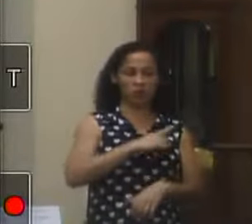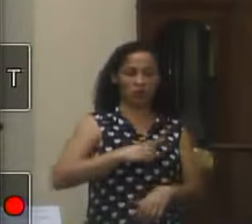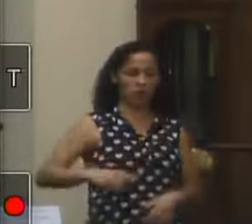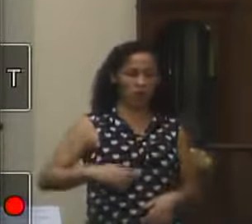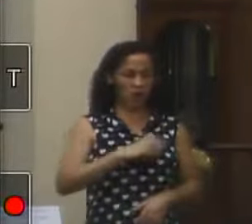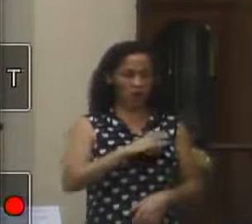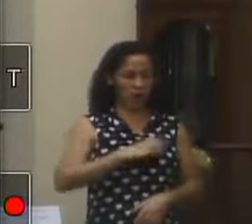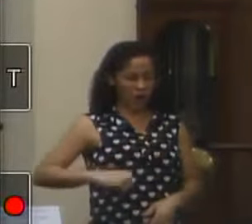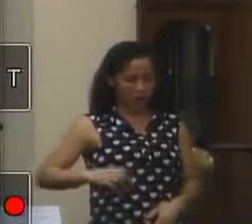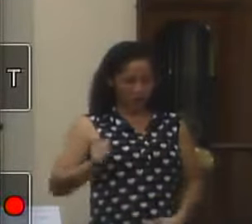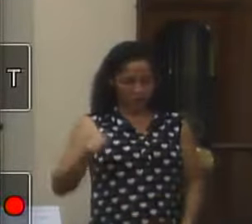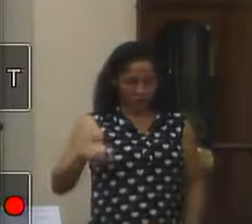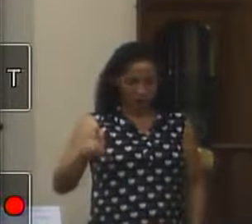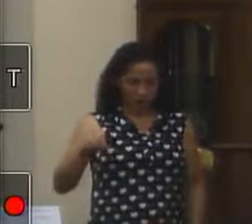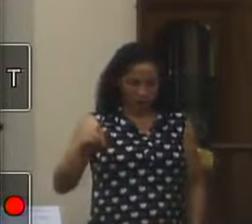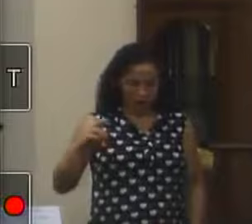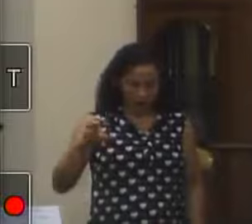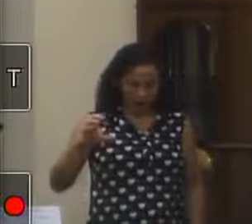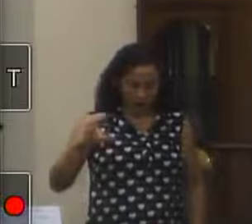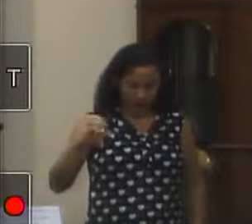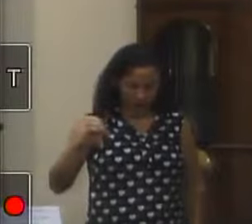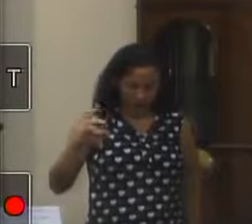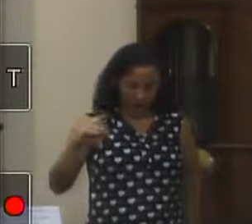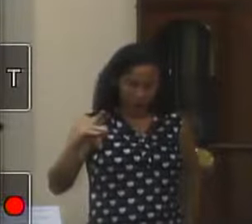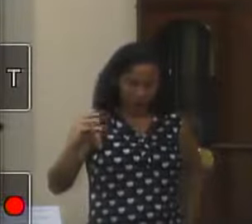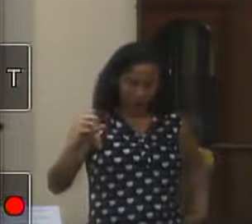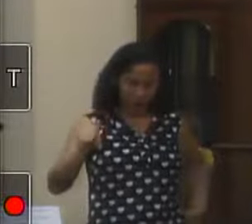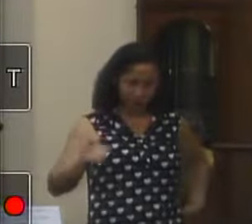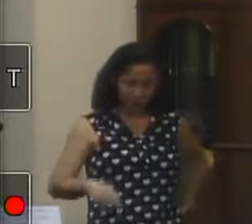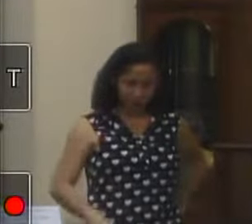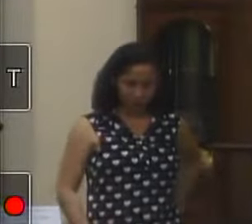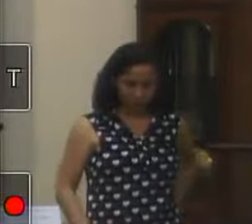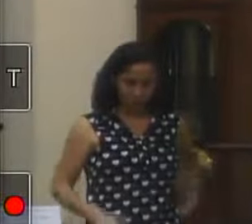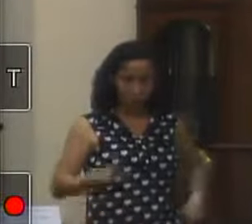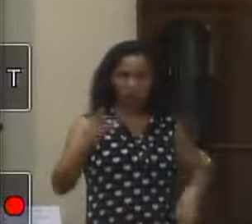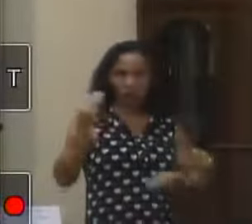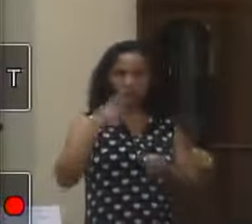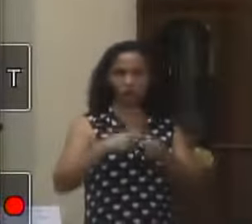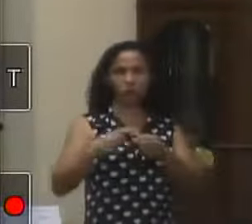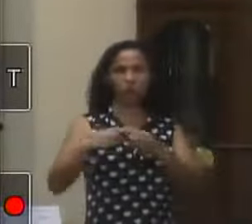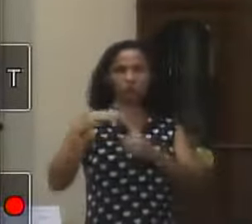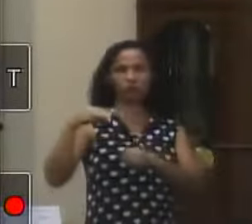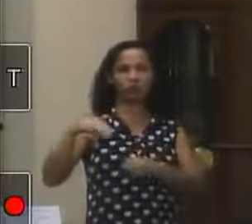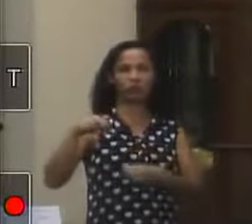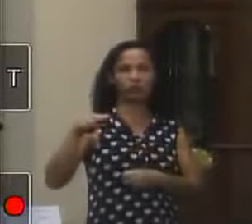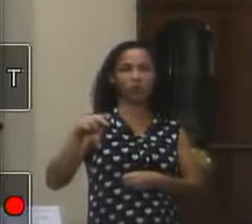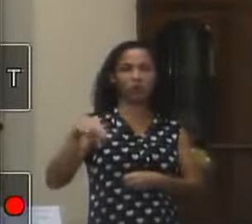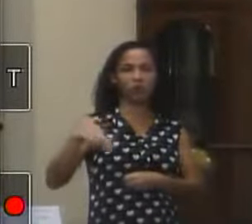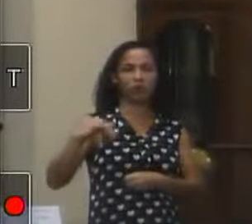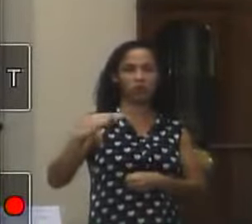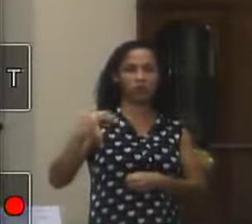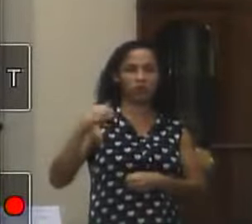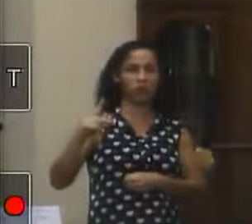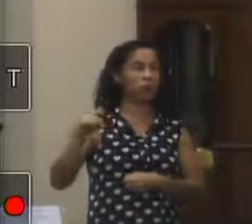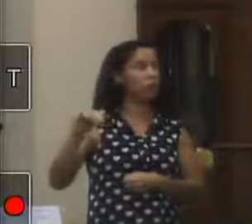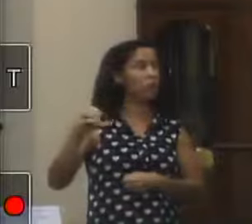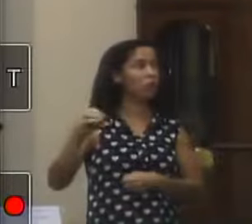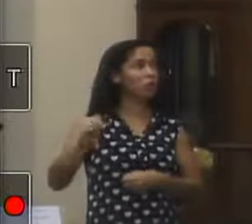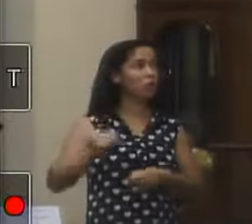em relação, não só de Valença, né, em relação a esses municípios de maior grandeza que existe no país, que é